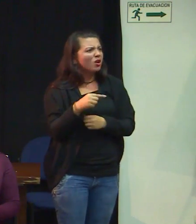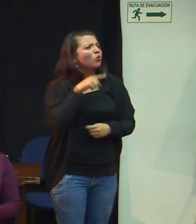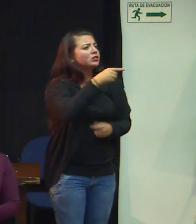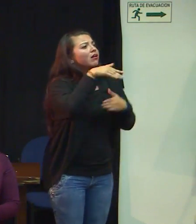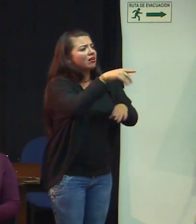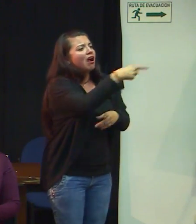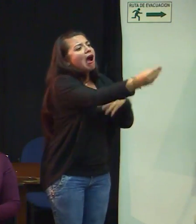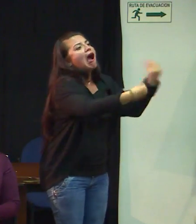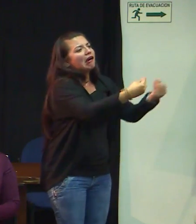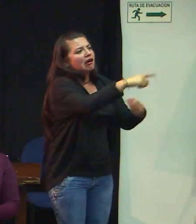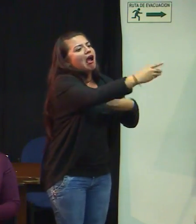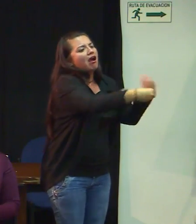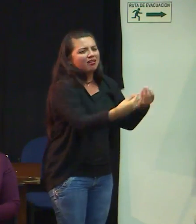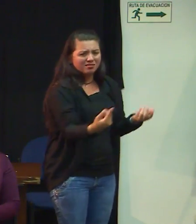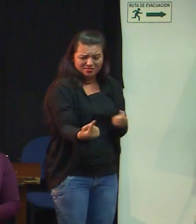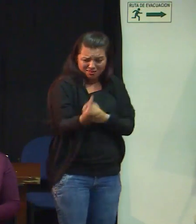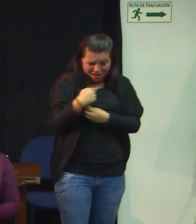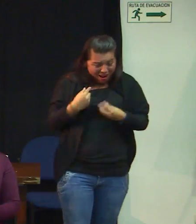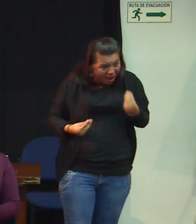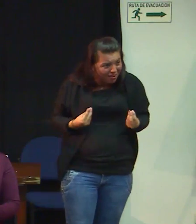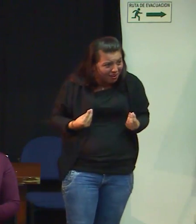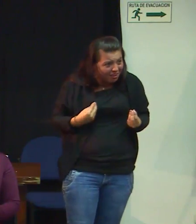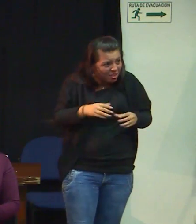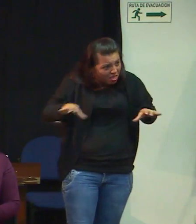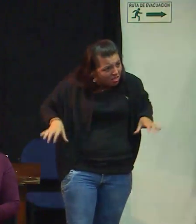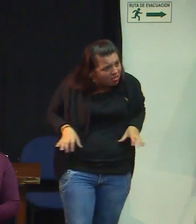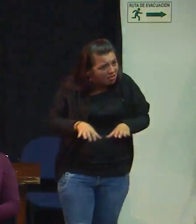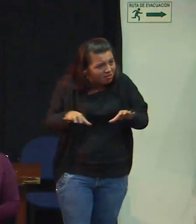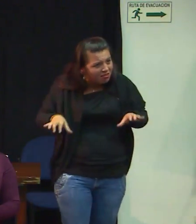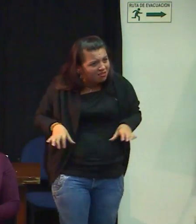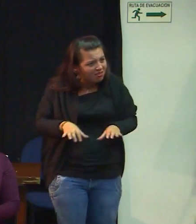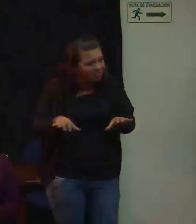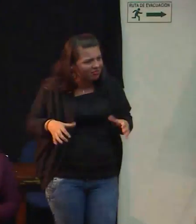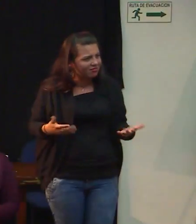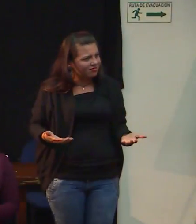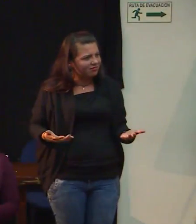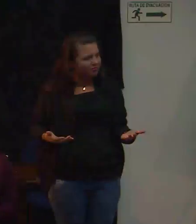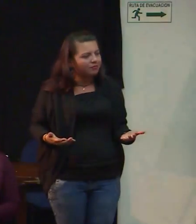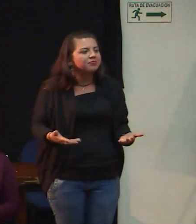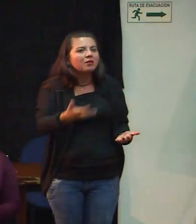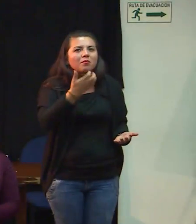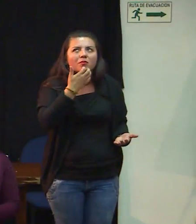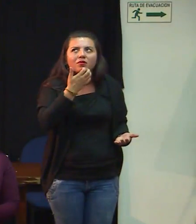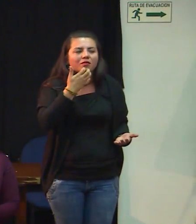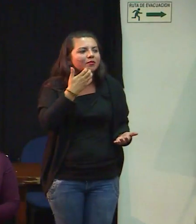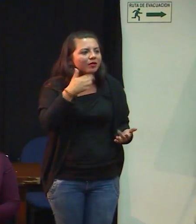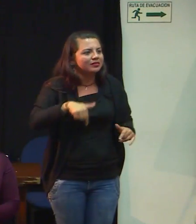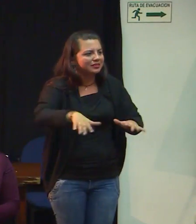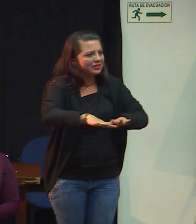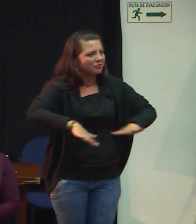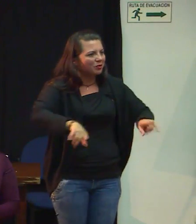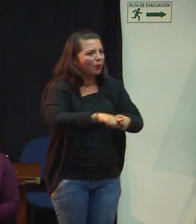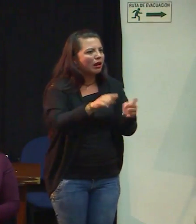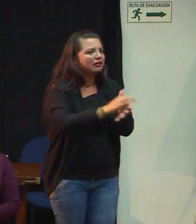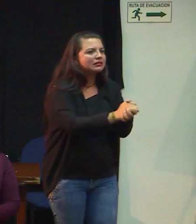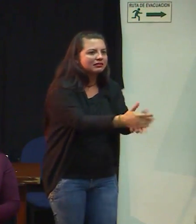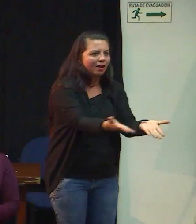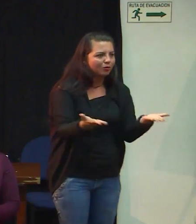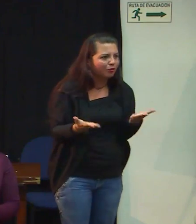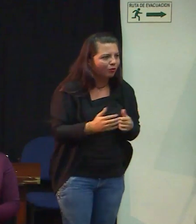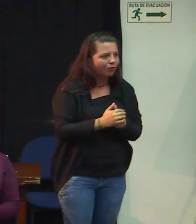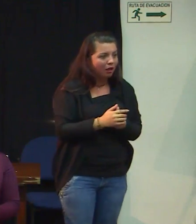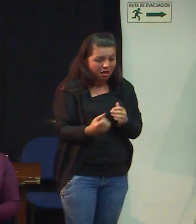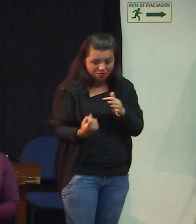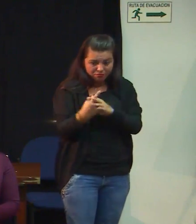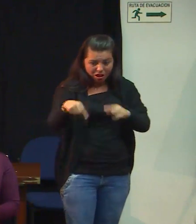todo. Y nosotros hemos dicho, qué lástima, porque es que este espacio, por ejemplo, que damos un saludo, que se generen